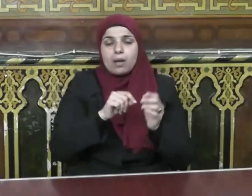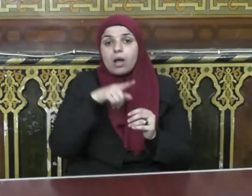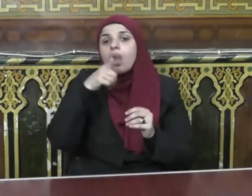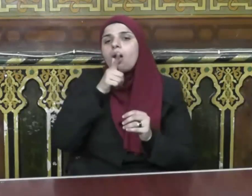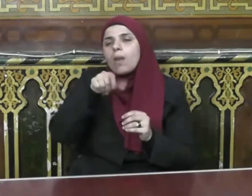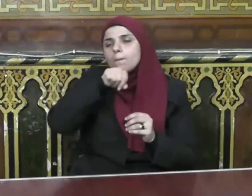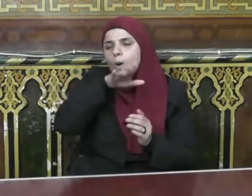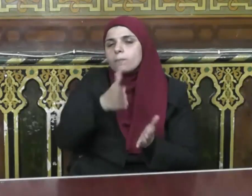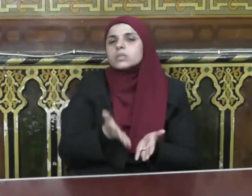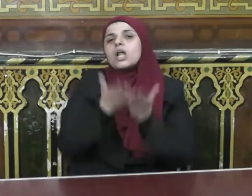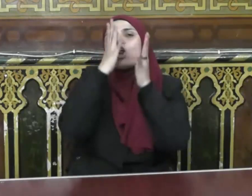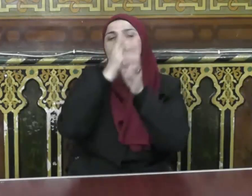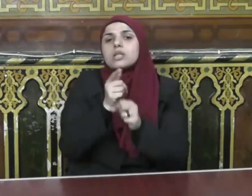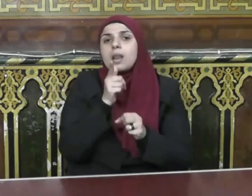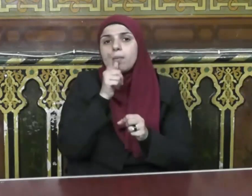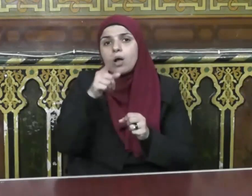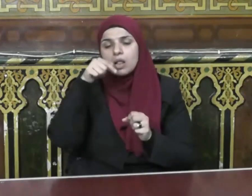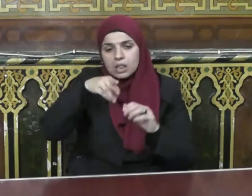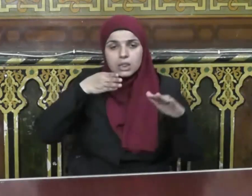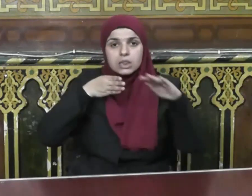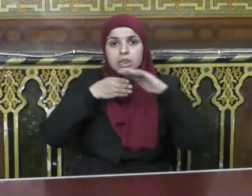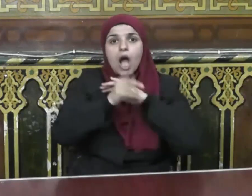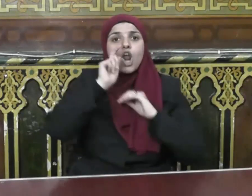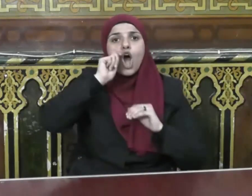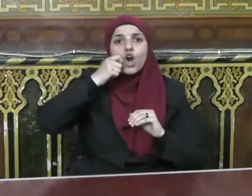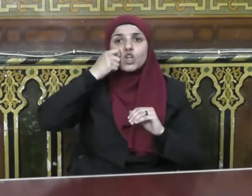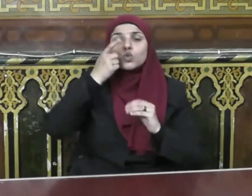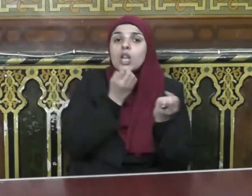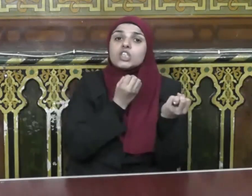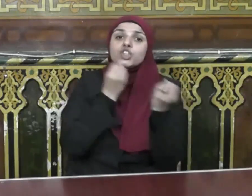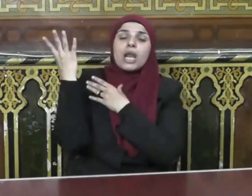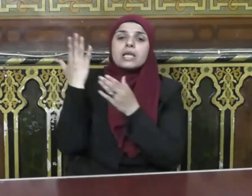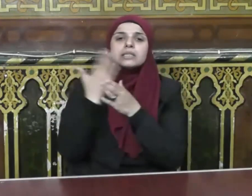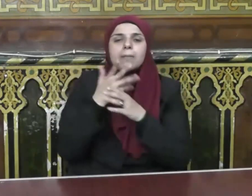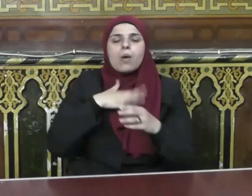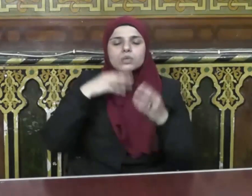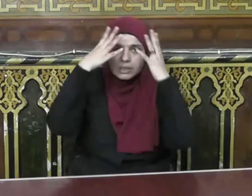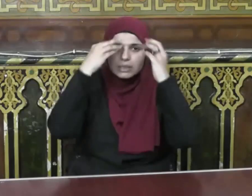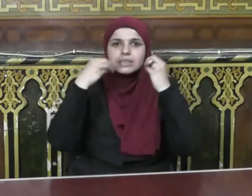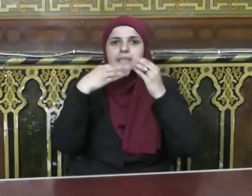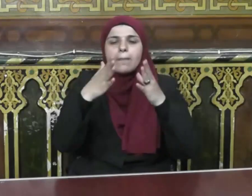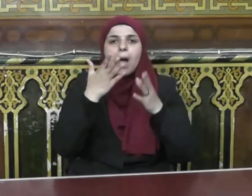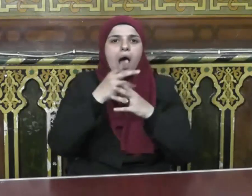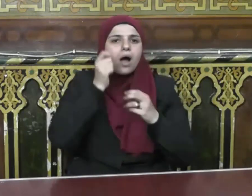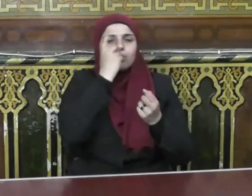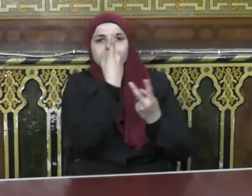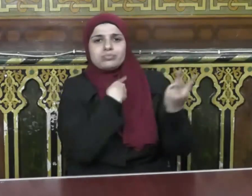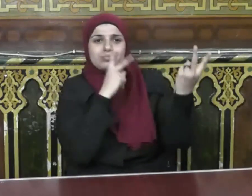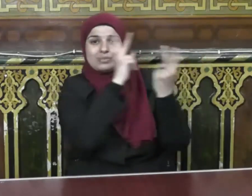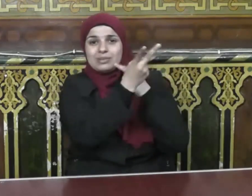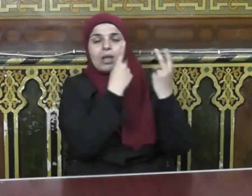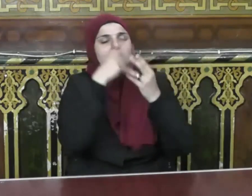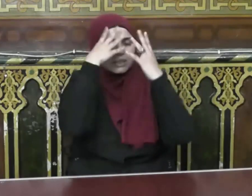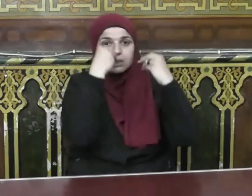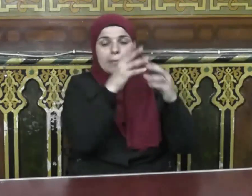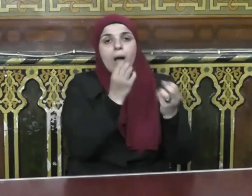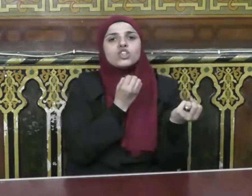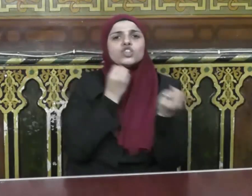الله عليه وسلم: دخل رجل الجنة بسماحته قاضيا ومتقاضيا.